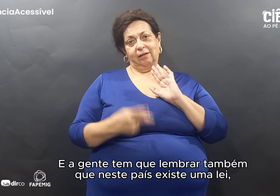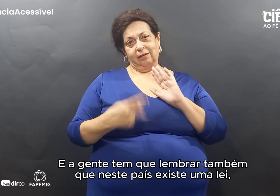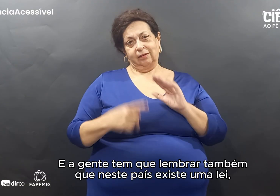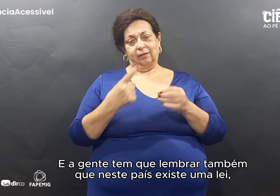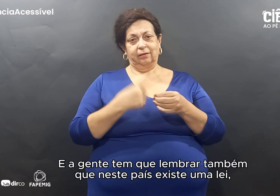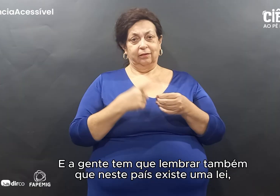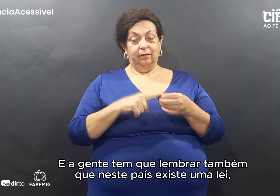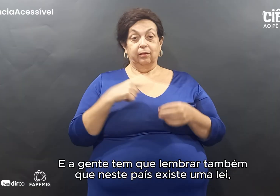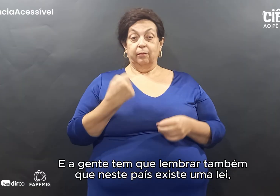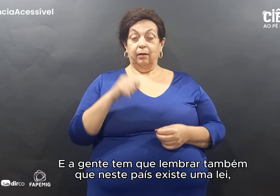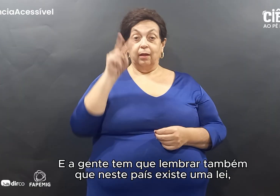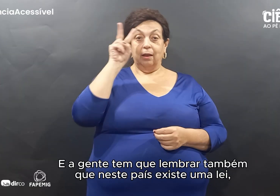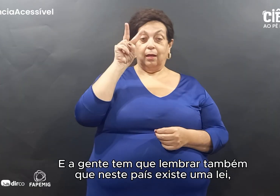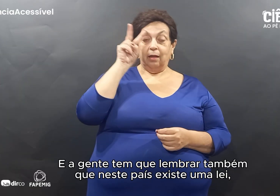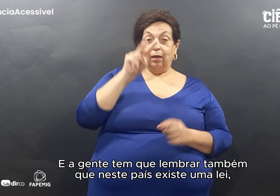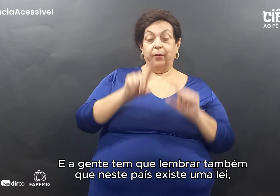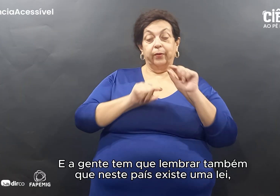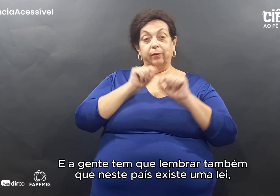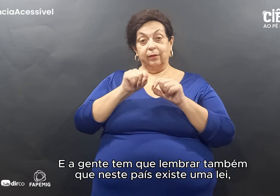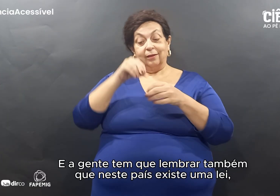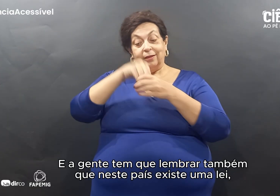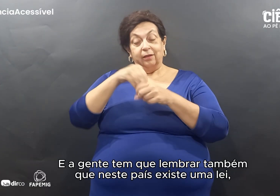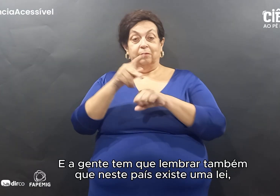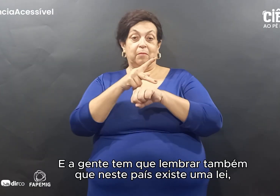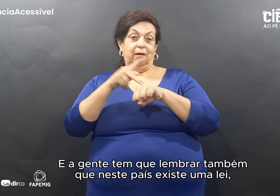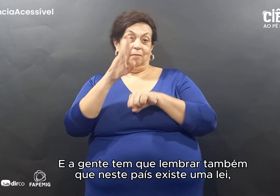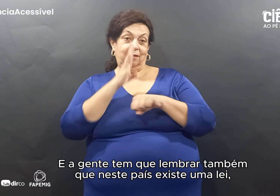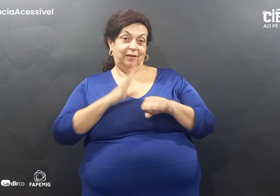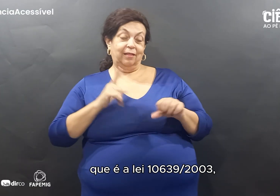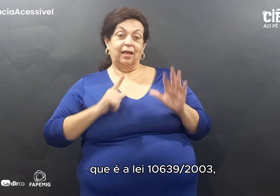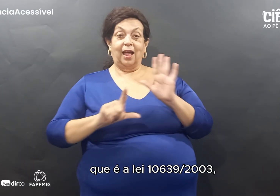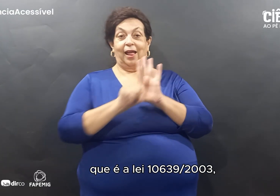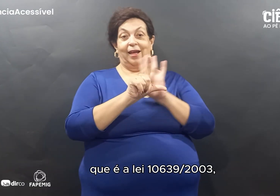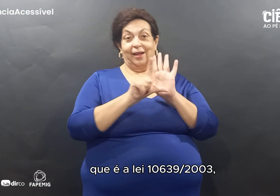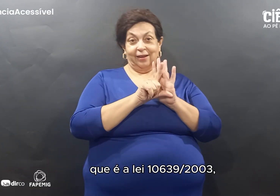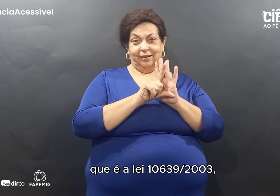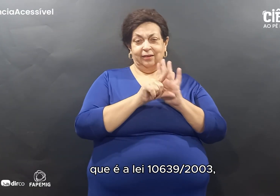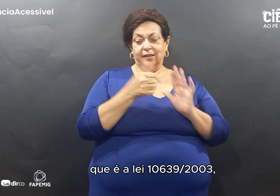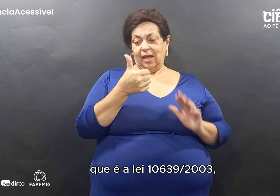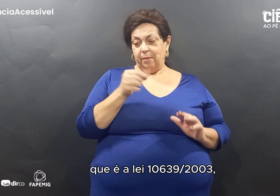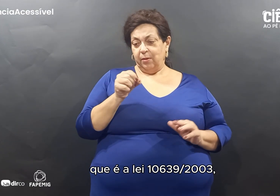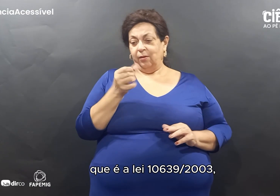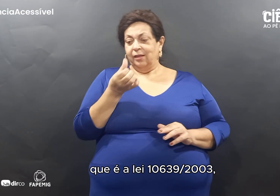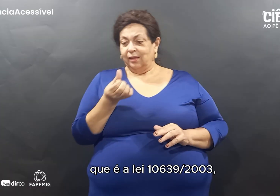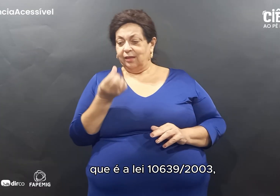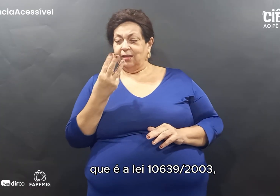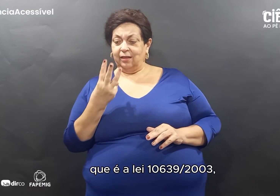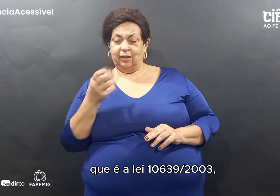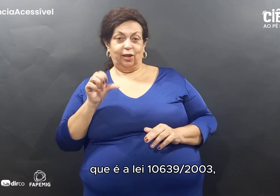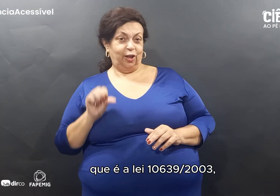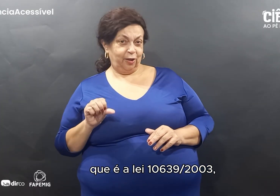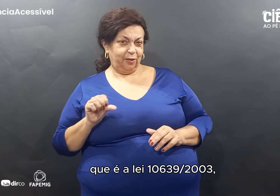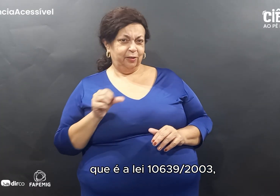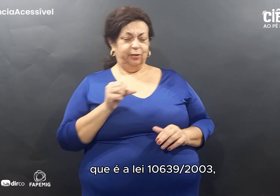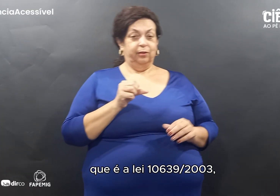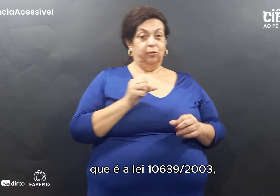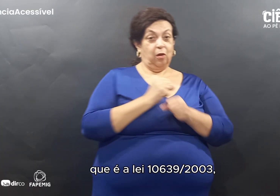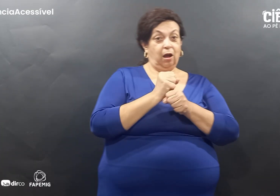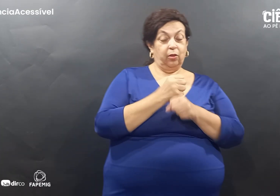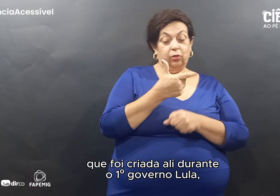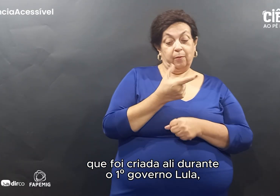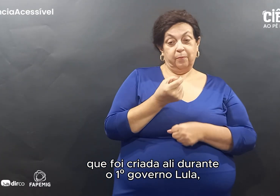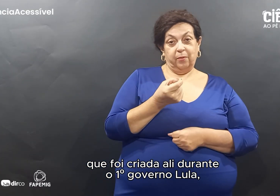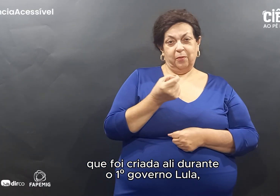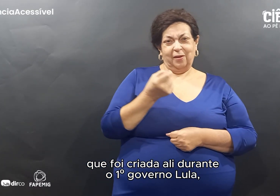E a gente tem que lembrar também que nesse país existe uma lei, né, que é a Lei 10.639 de